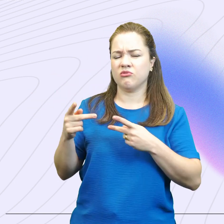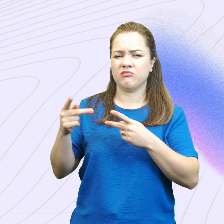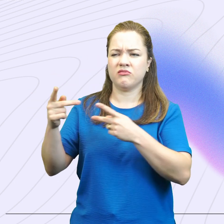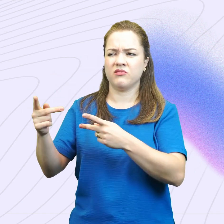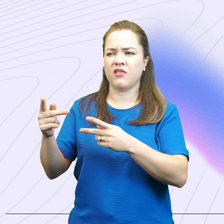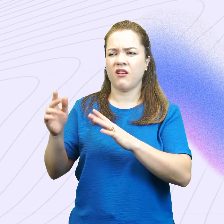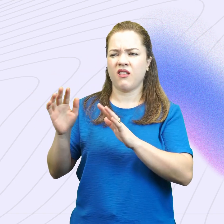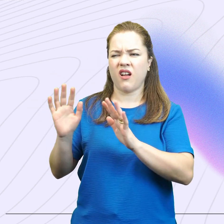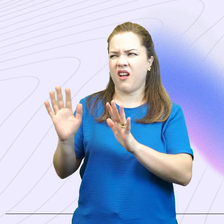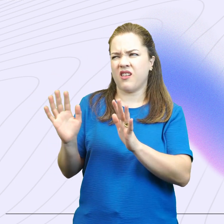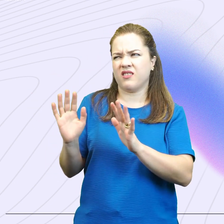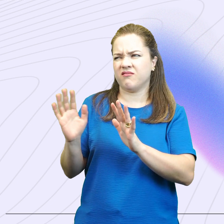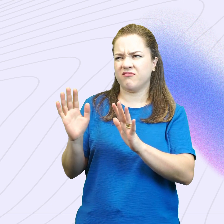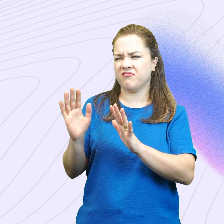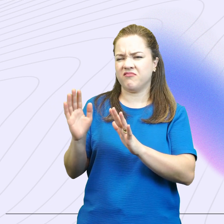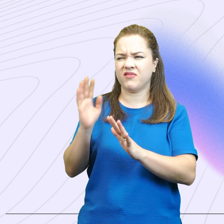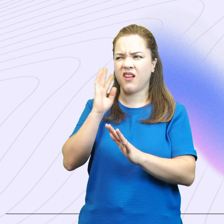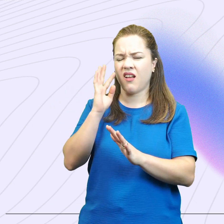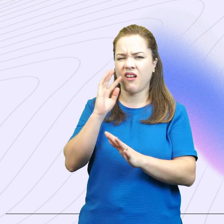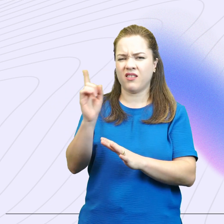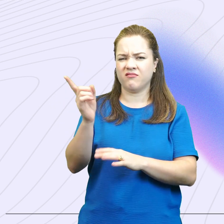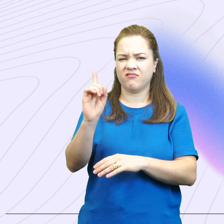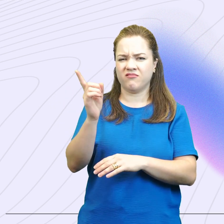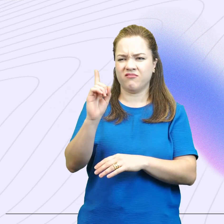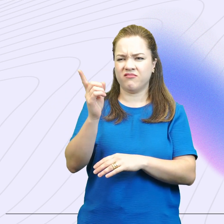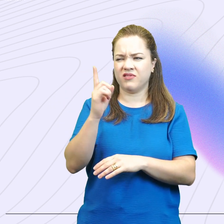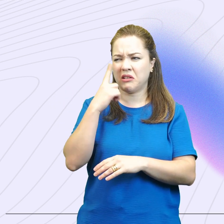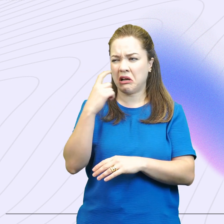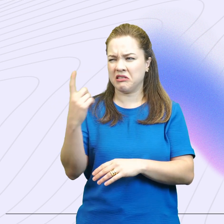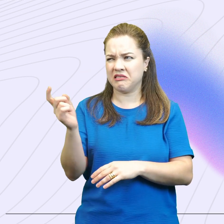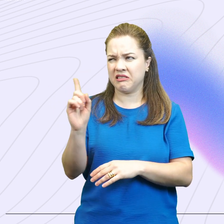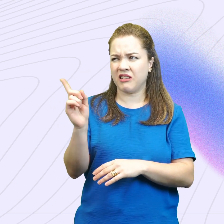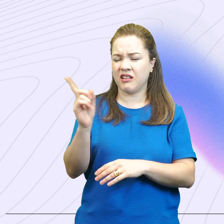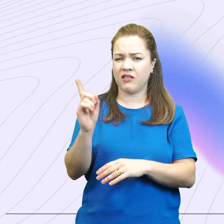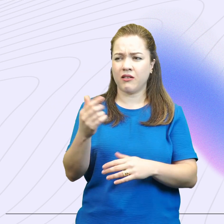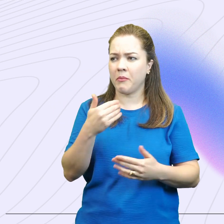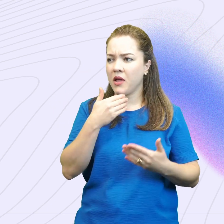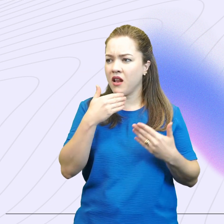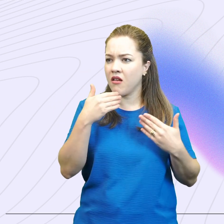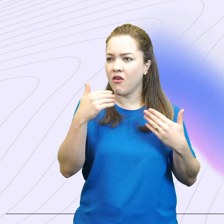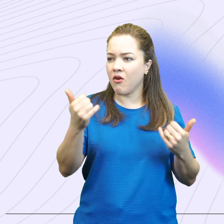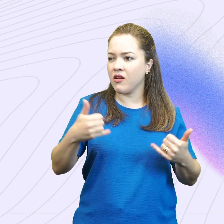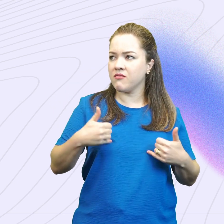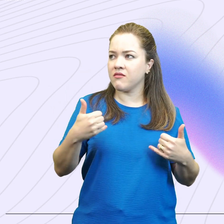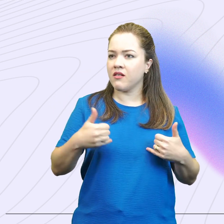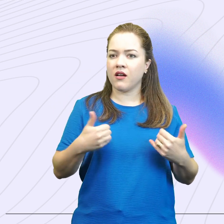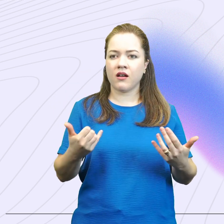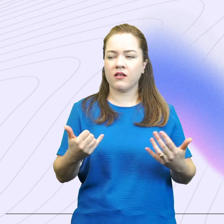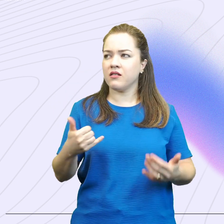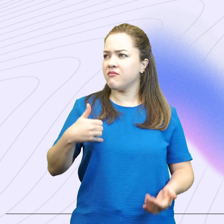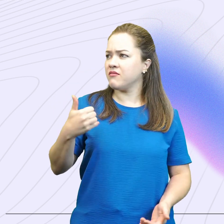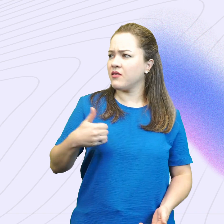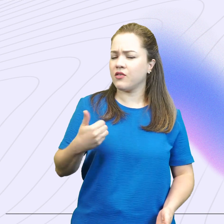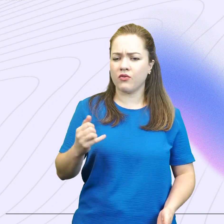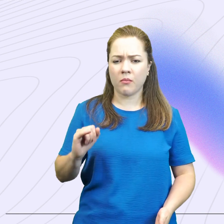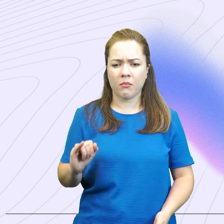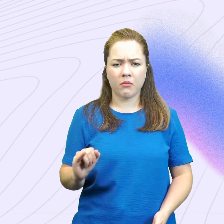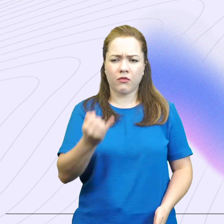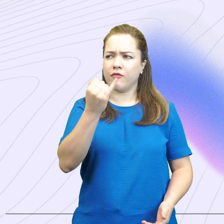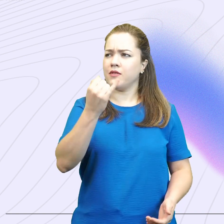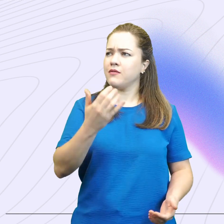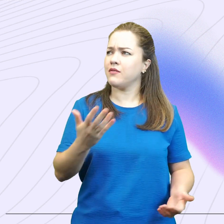ele é até um pouco desinteressante, ele é até abrir mão da sua melhor fase da sua vida, mas você tem que